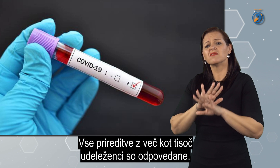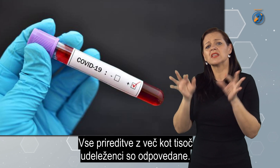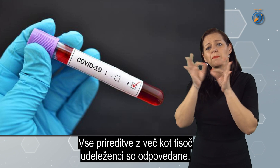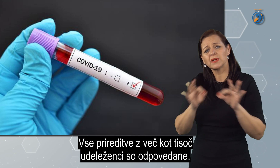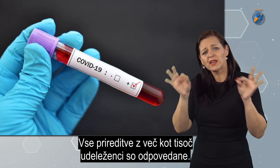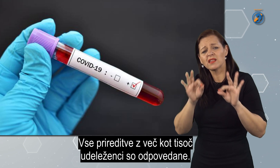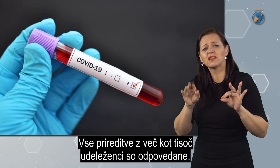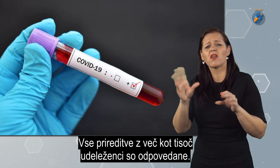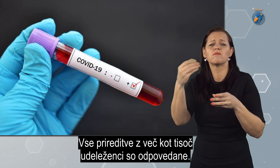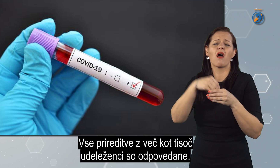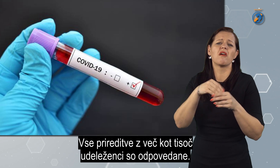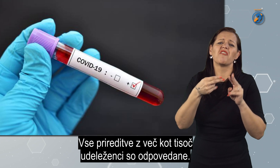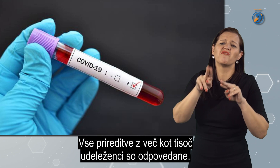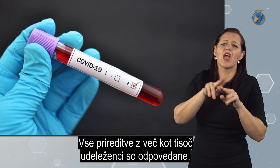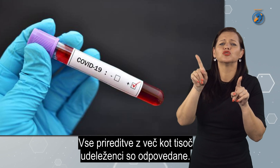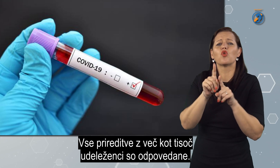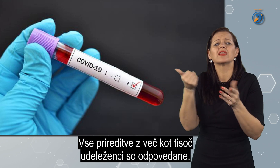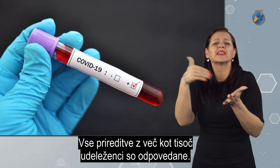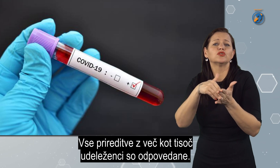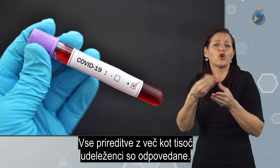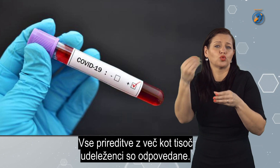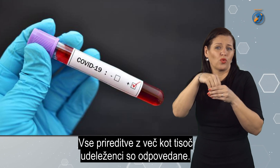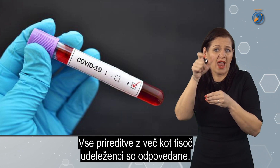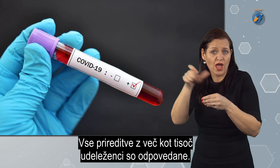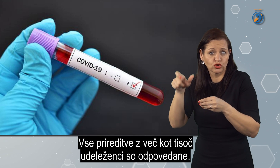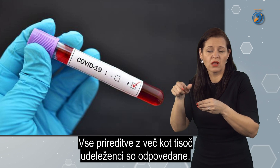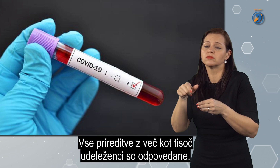Vse prireditve z več kot 1000 udeleženci so odpovedane.